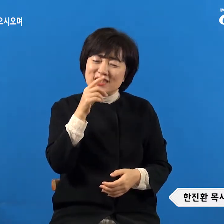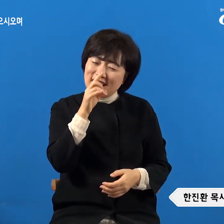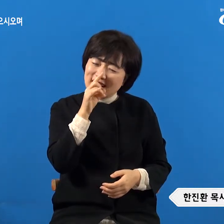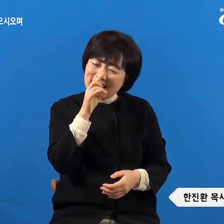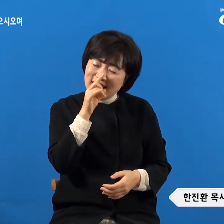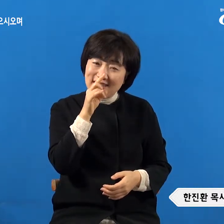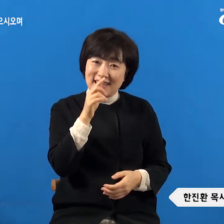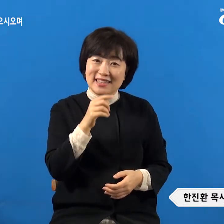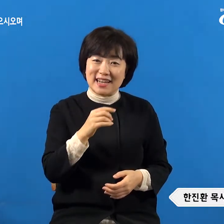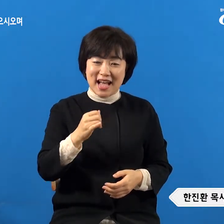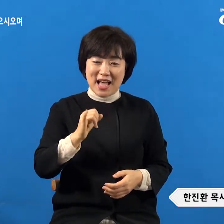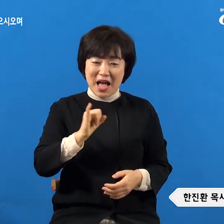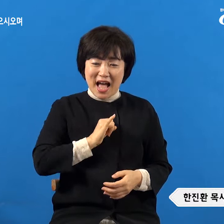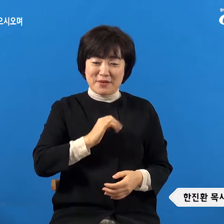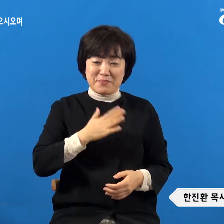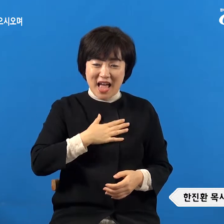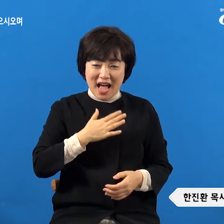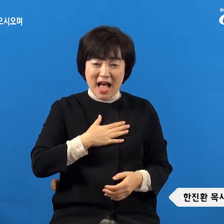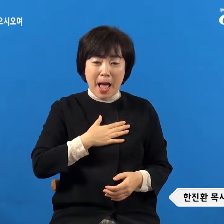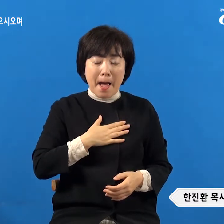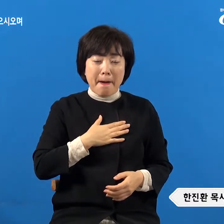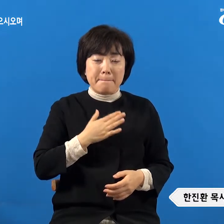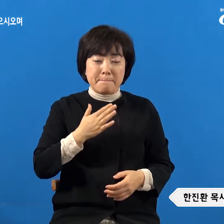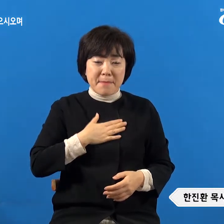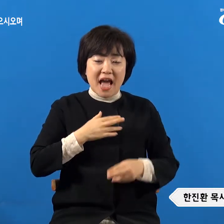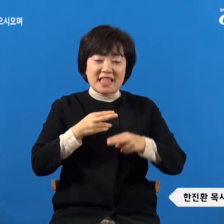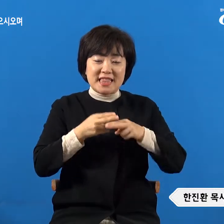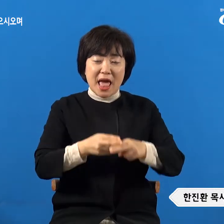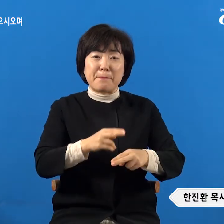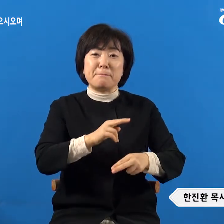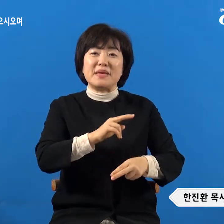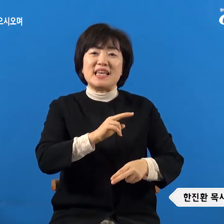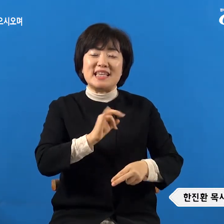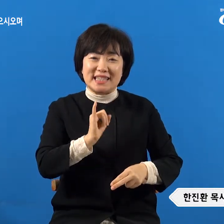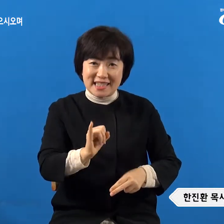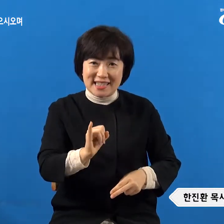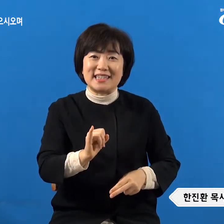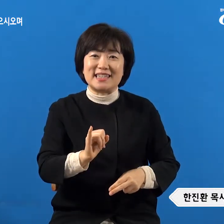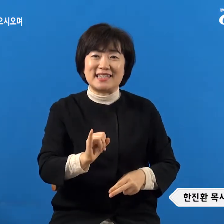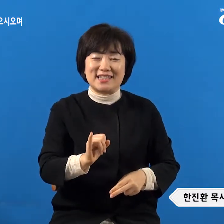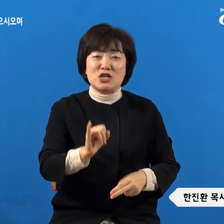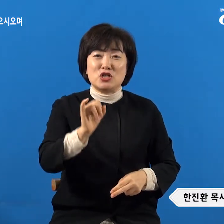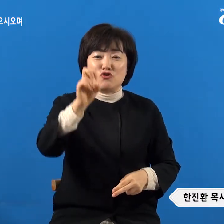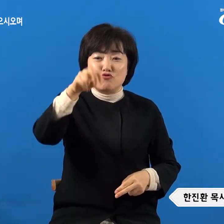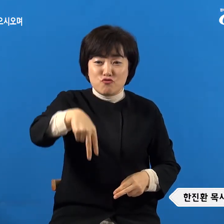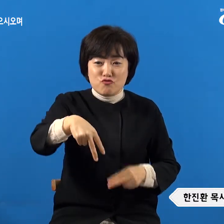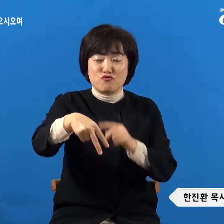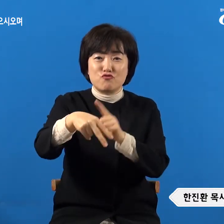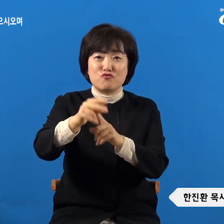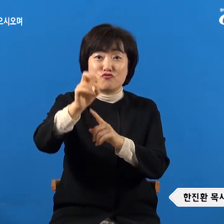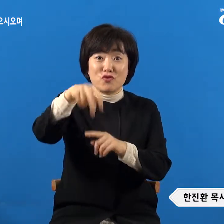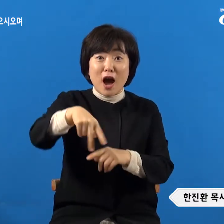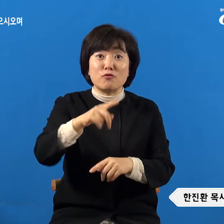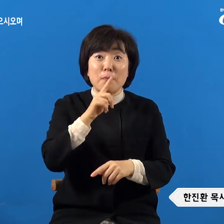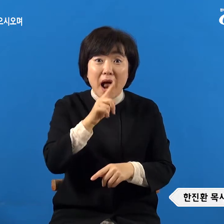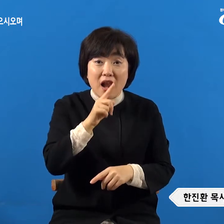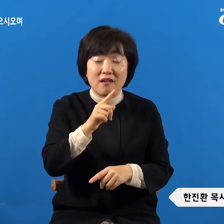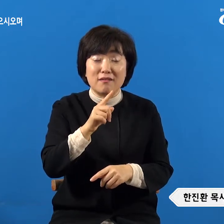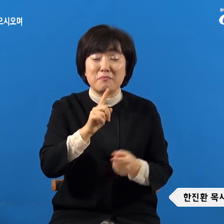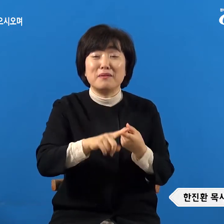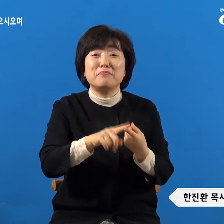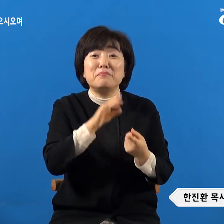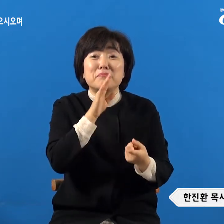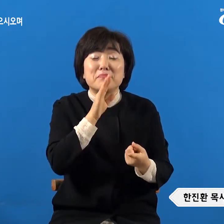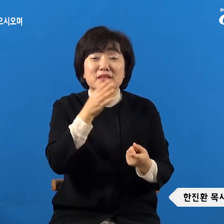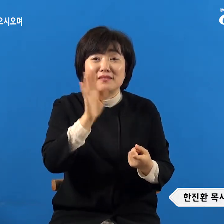짧으니까 I am you 라고 한 것입니다. 그래도 총각은 그 말을 운명처럼